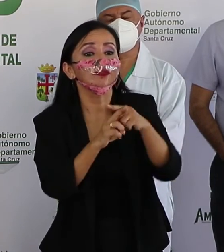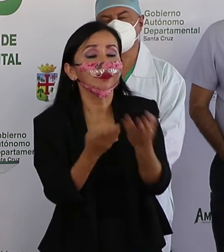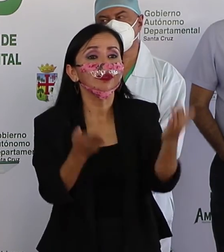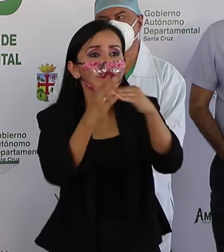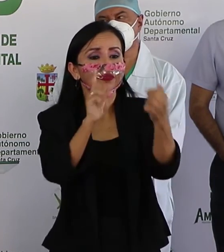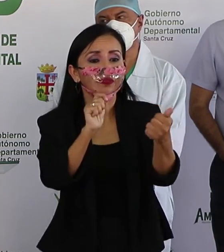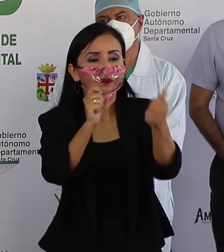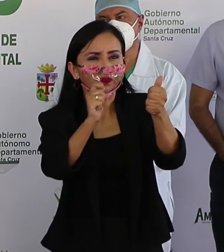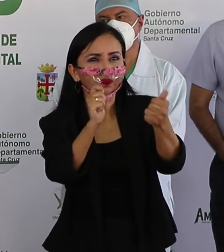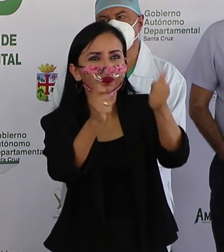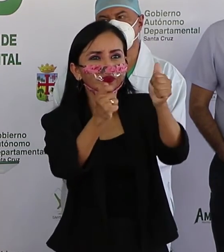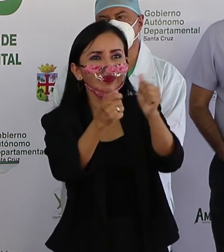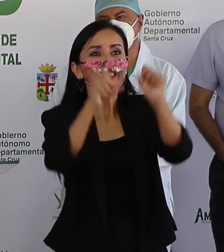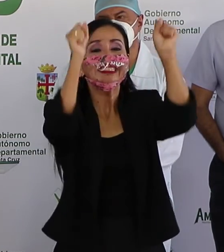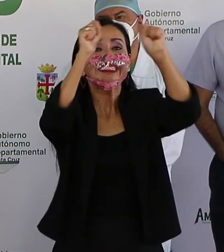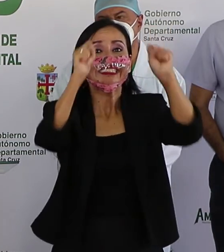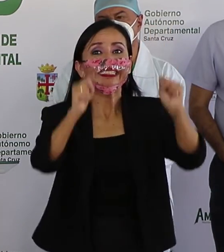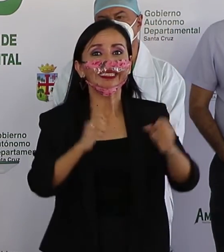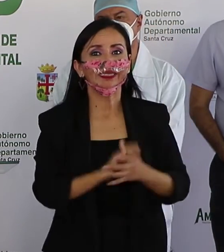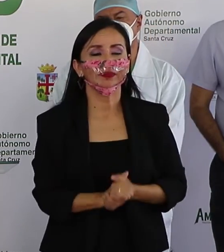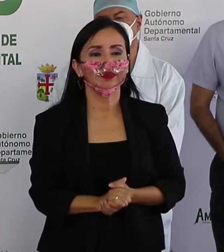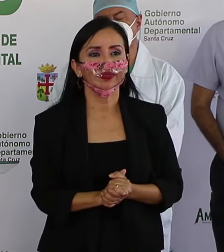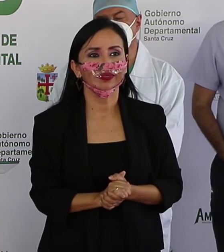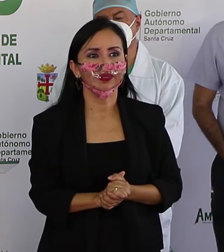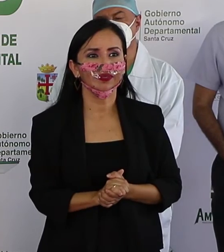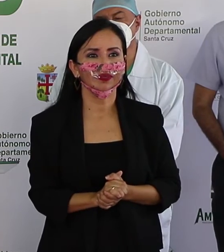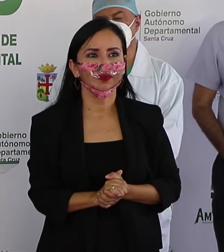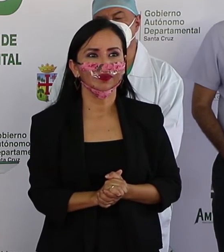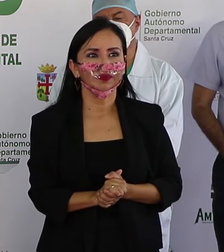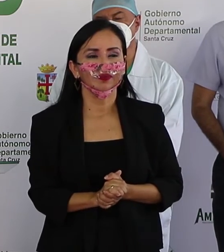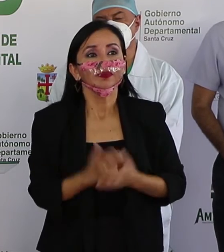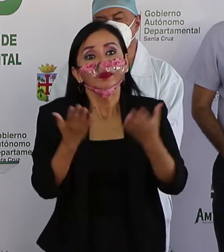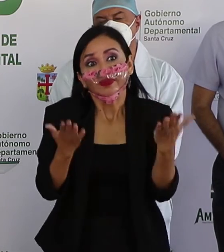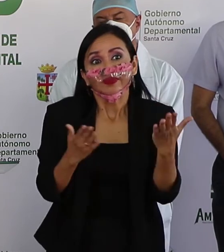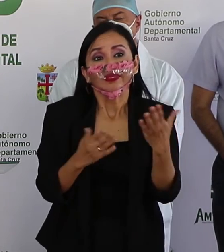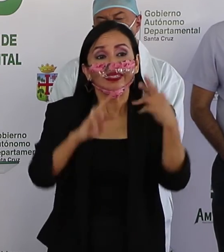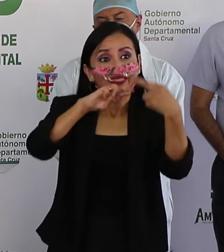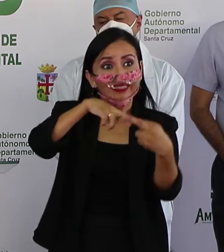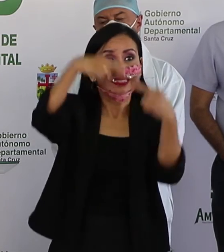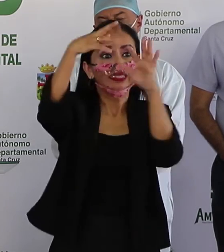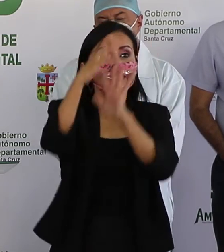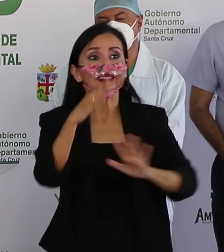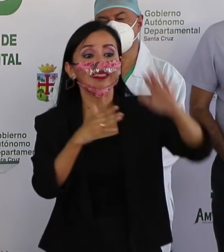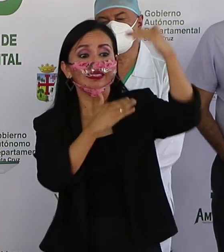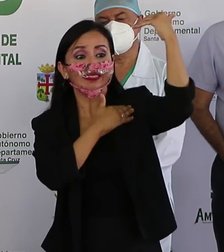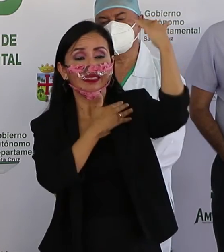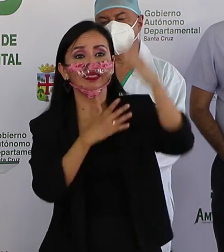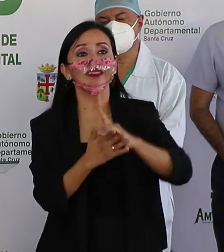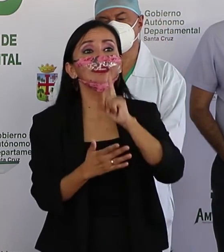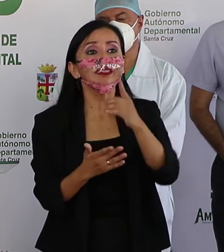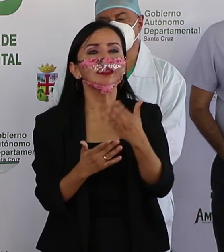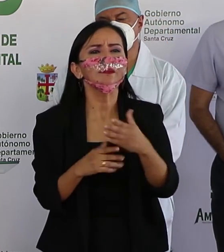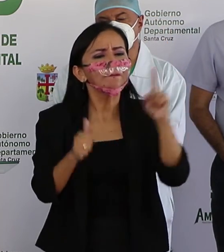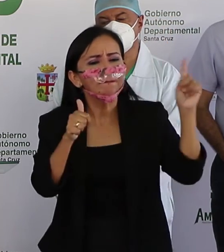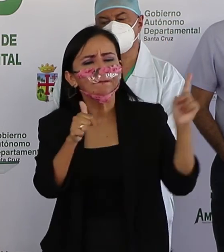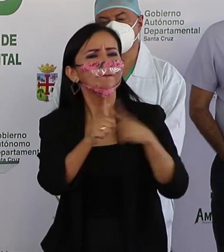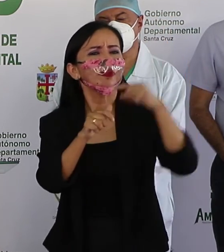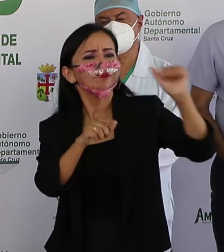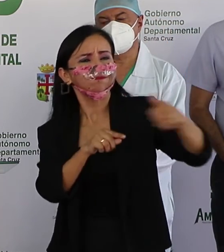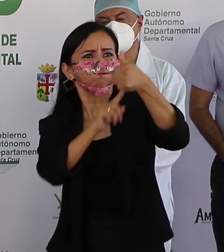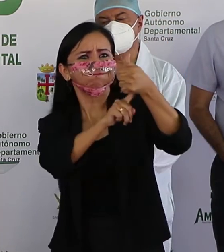es lo que estamos haciendo sistemáticamente, y para que nuestra región sea una de las